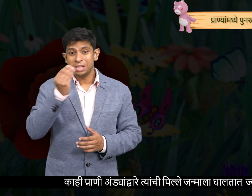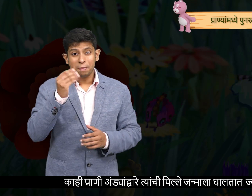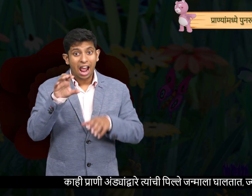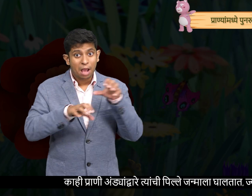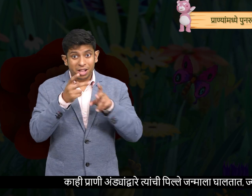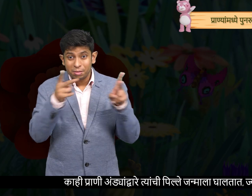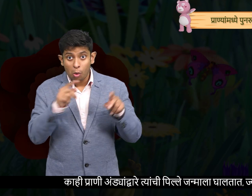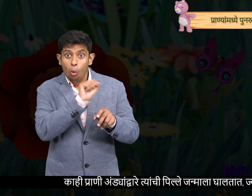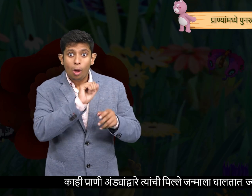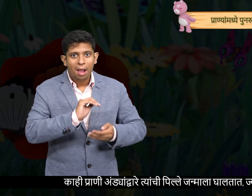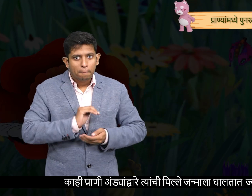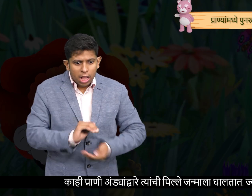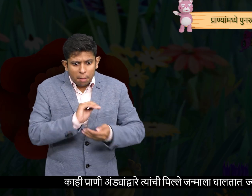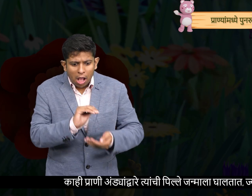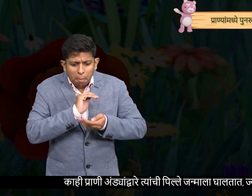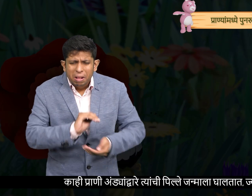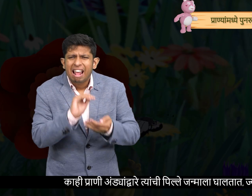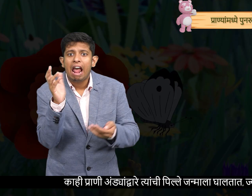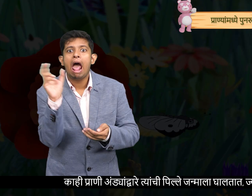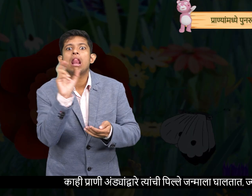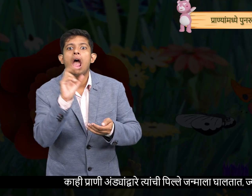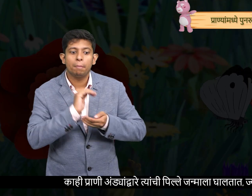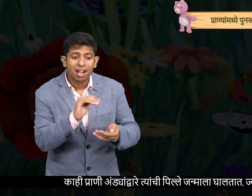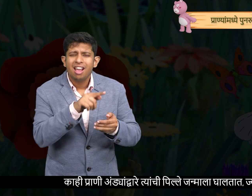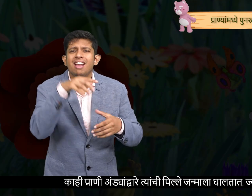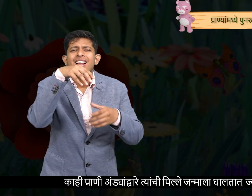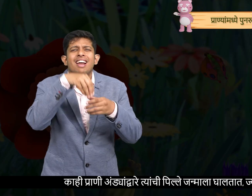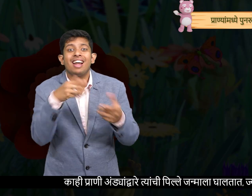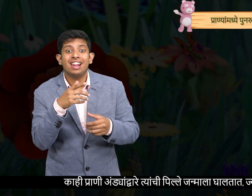काही प्राणी अंड्यांद्वारे त्यांची पिल्ले जन्माला घालतात,